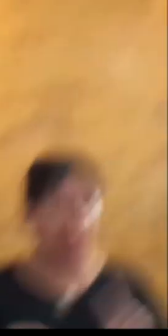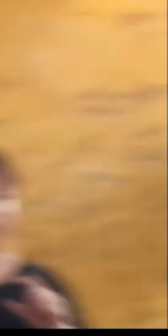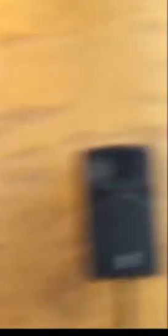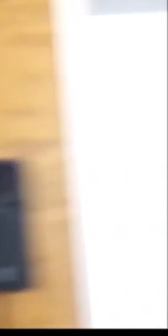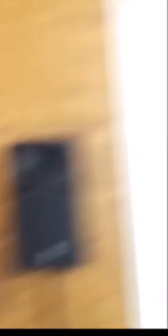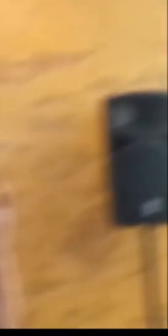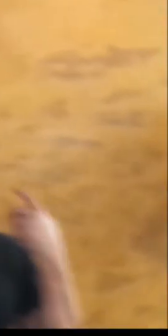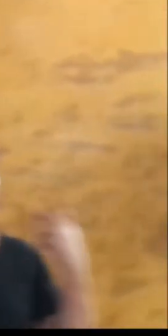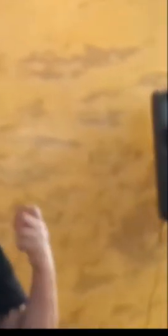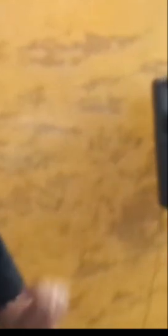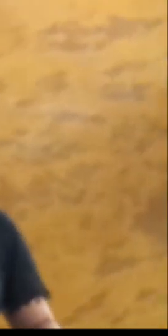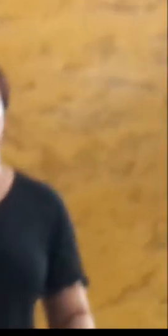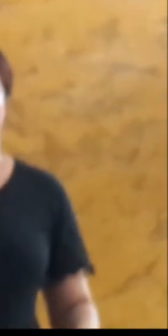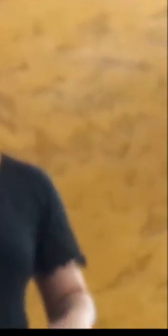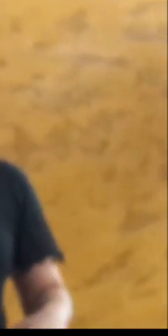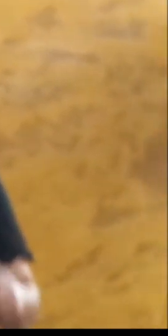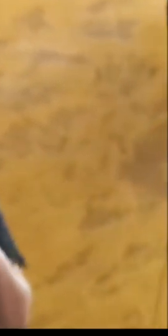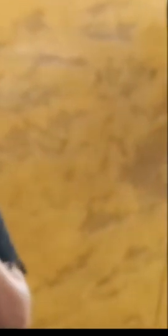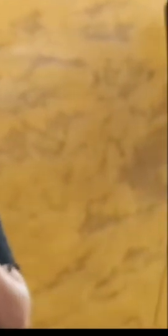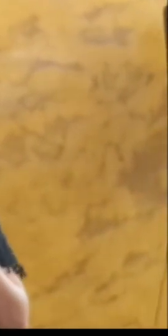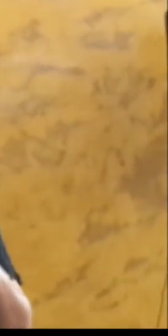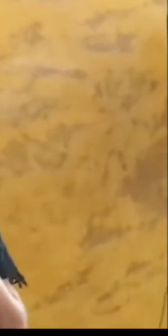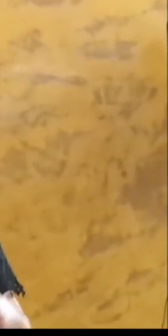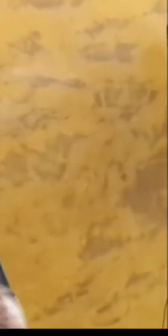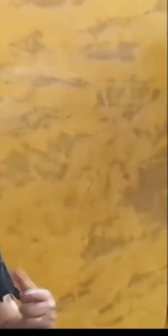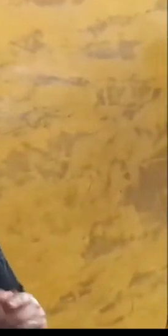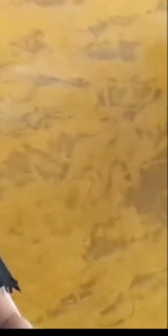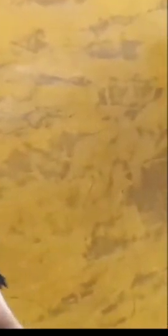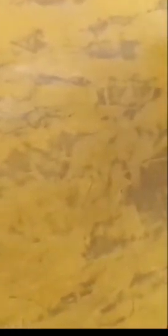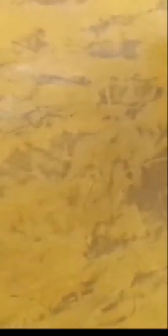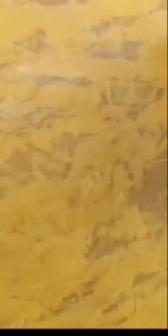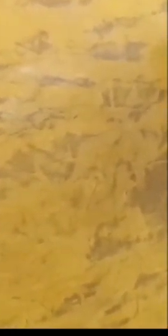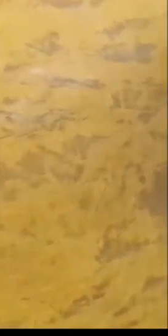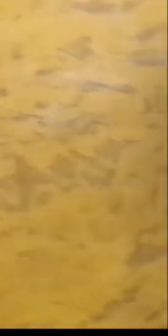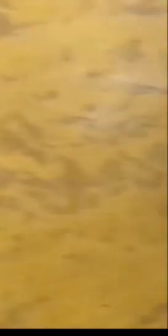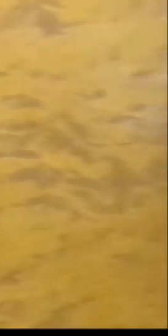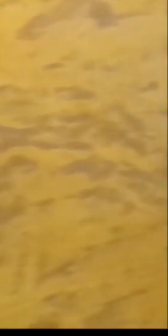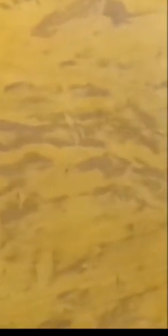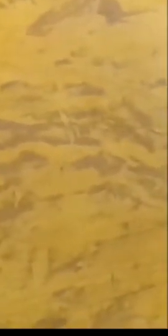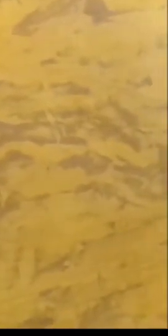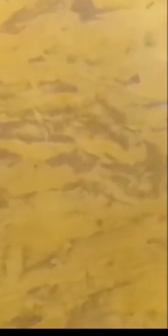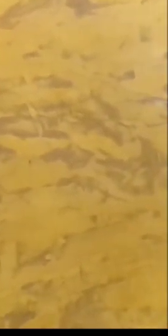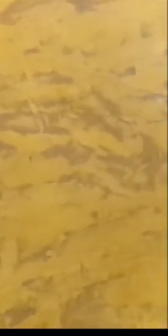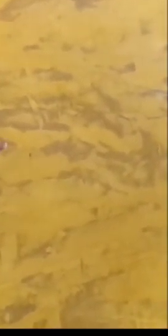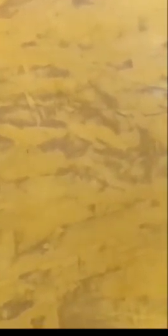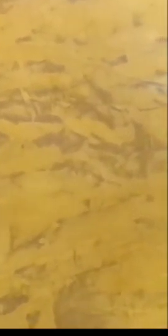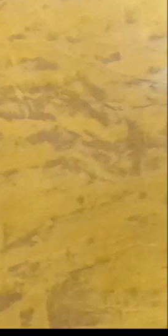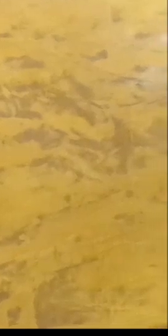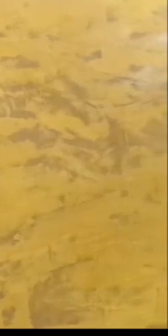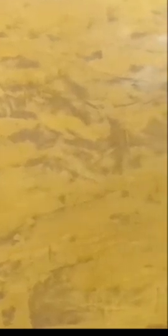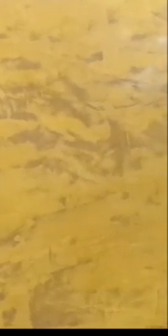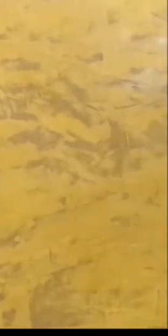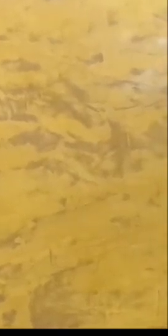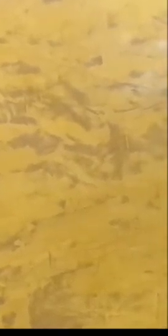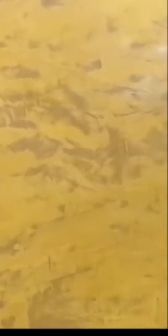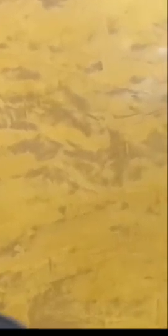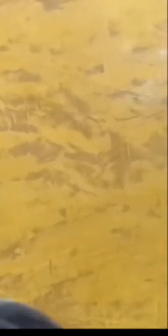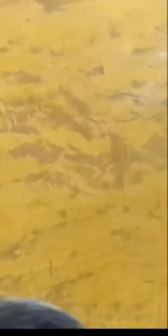que você tem sonhos para ele, que você tem sonhos para ela.